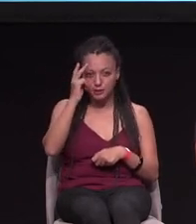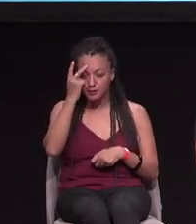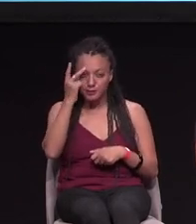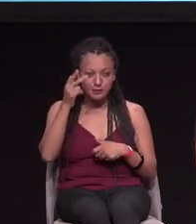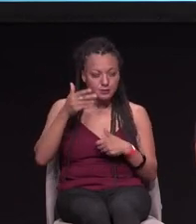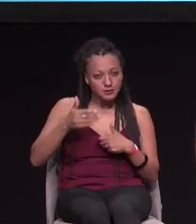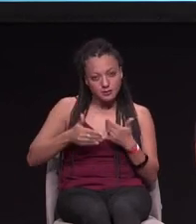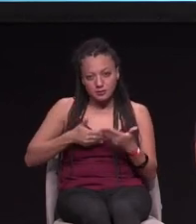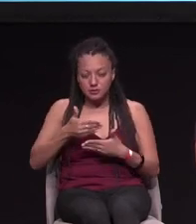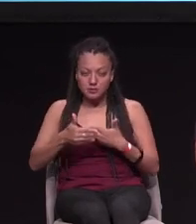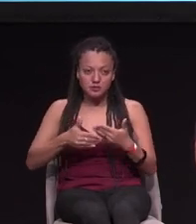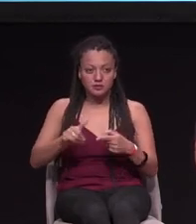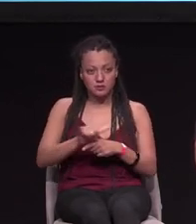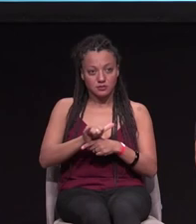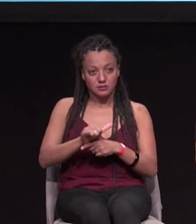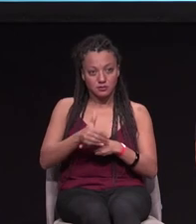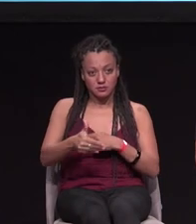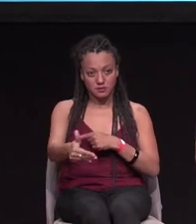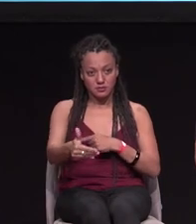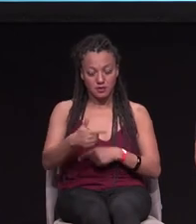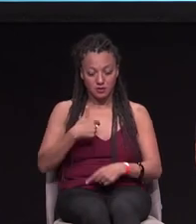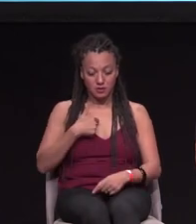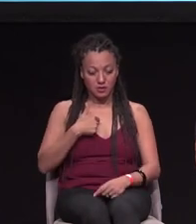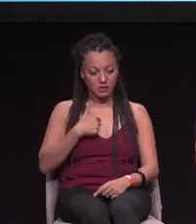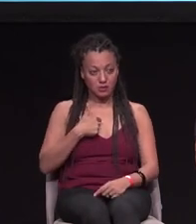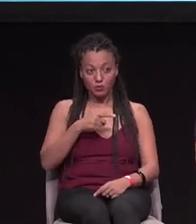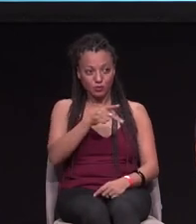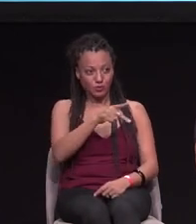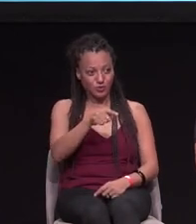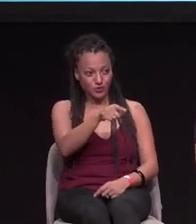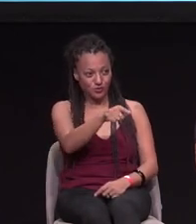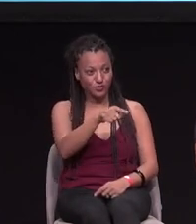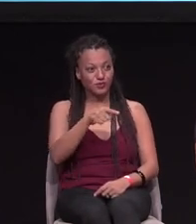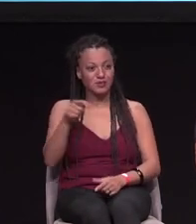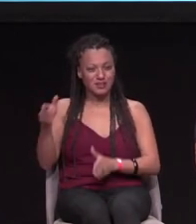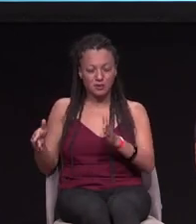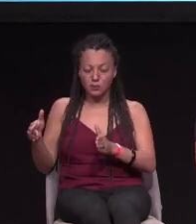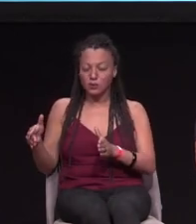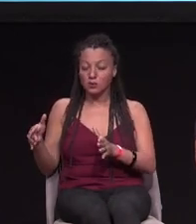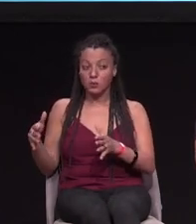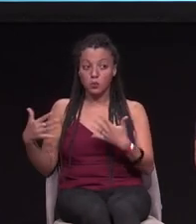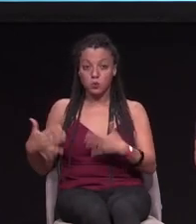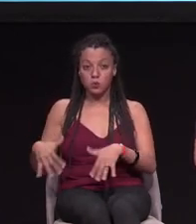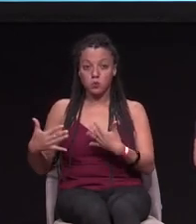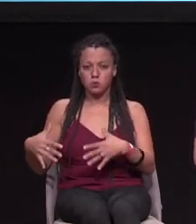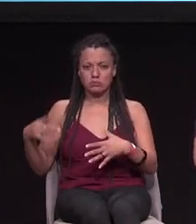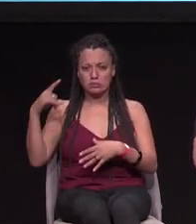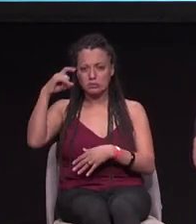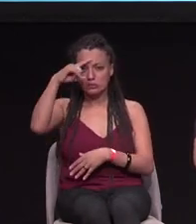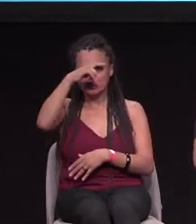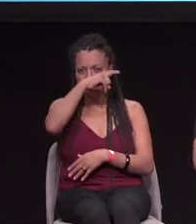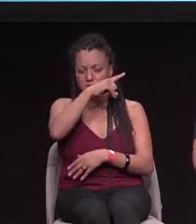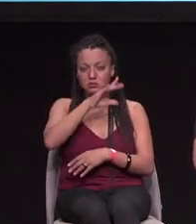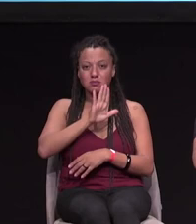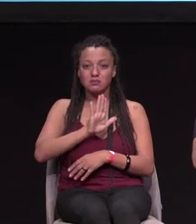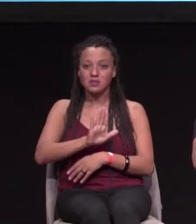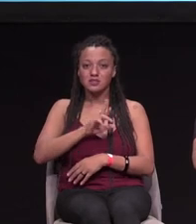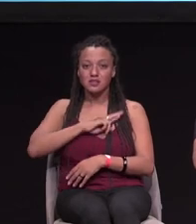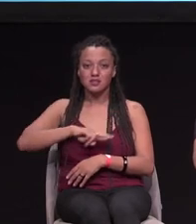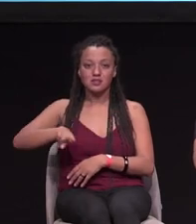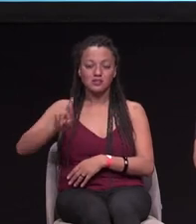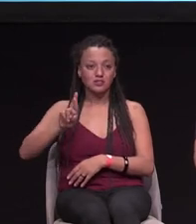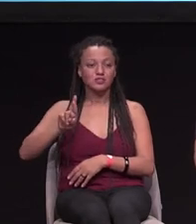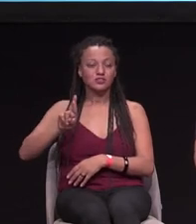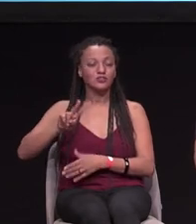segmento né eu acho que como o professor falou tempos sombrios né mas a religião é a maior